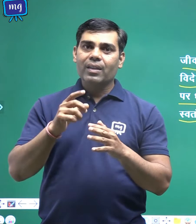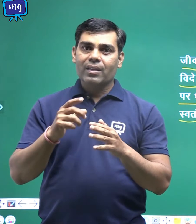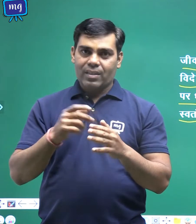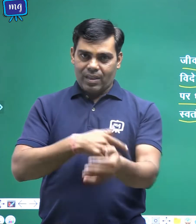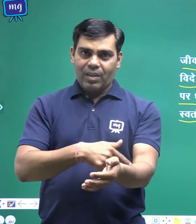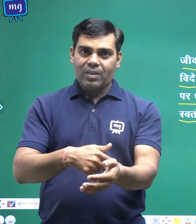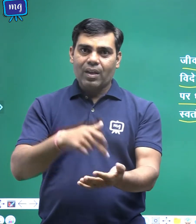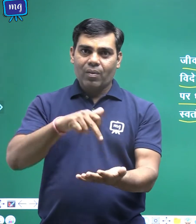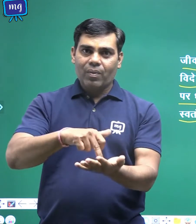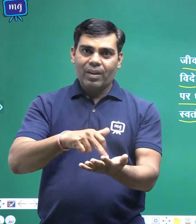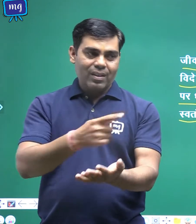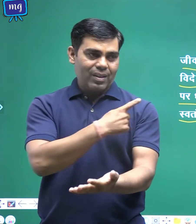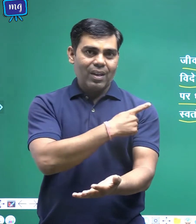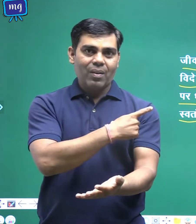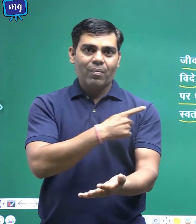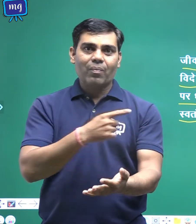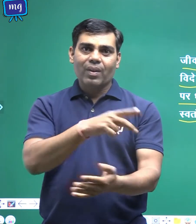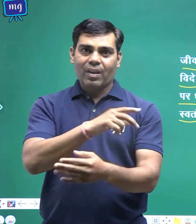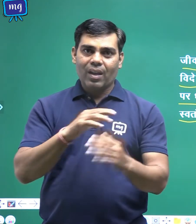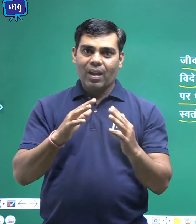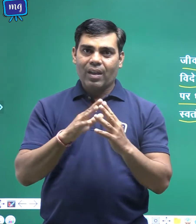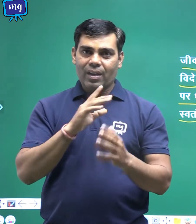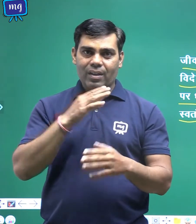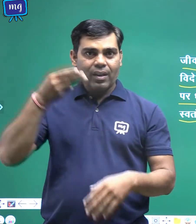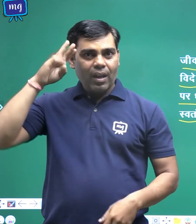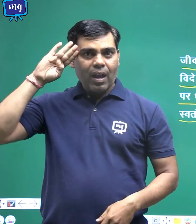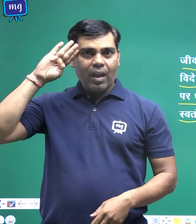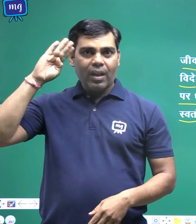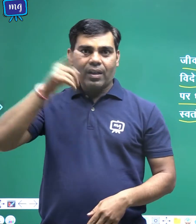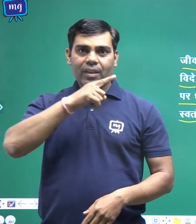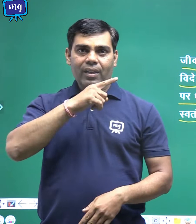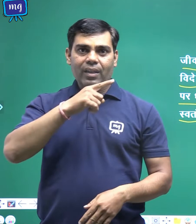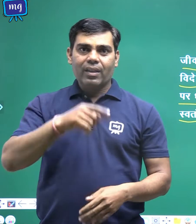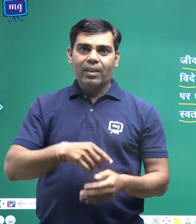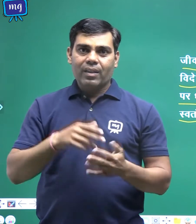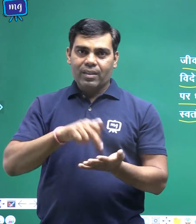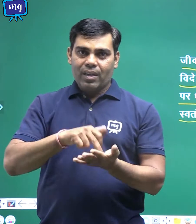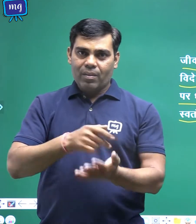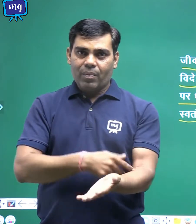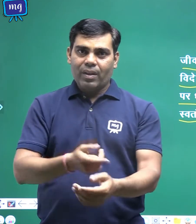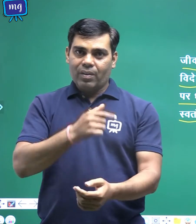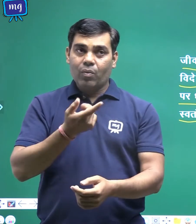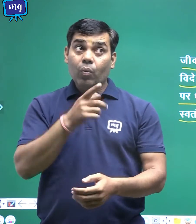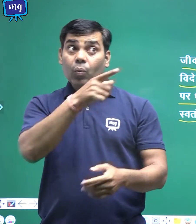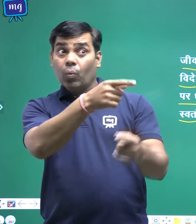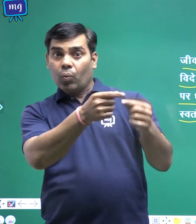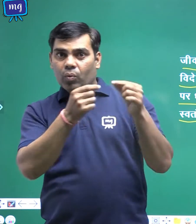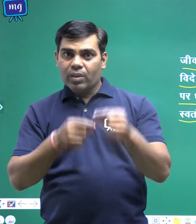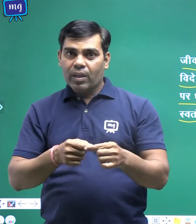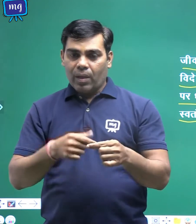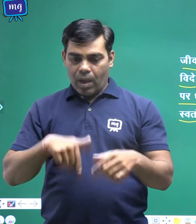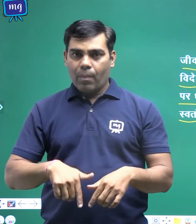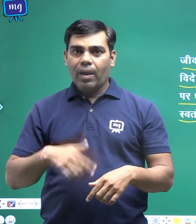के पास आयरलैंड की रहने वाली थी। इतनी दूर से यह हमारे